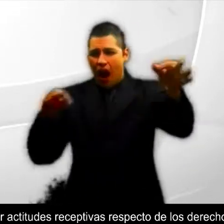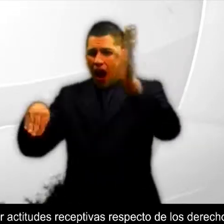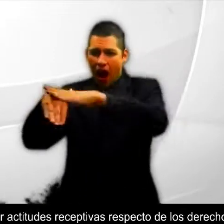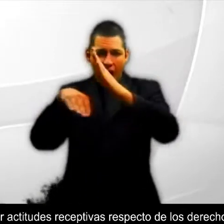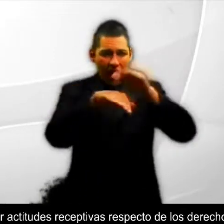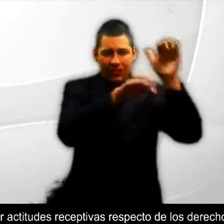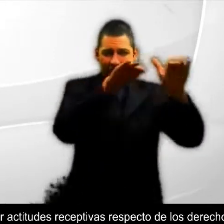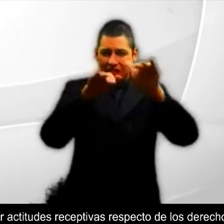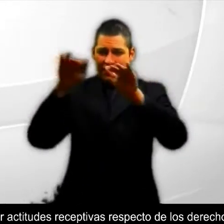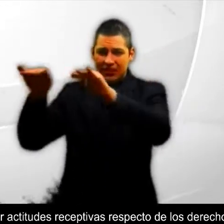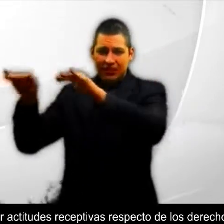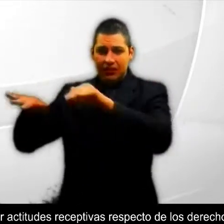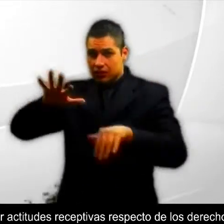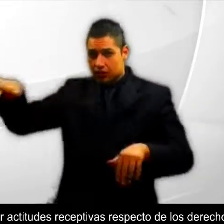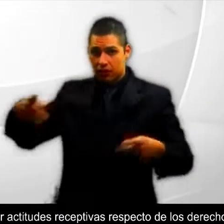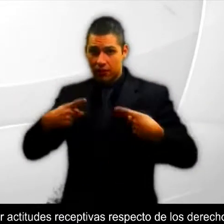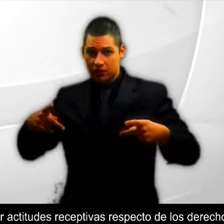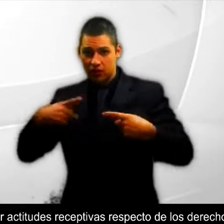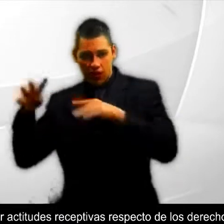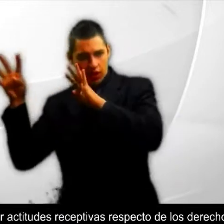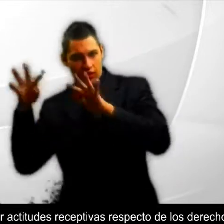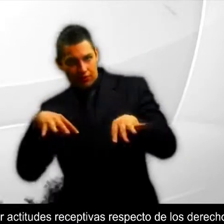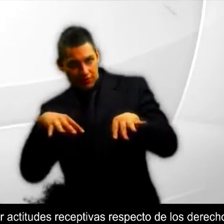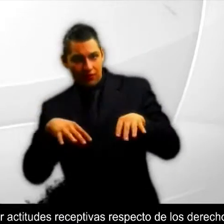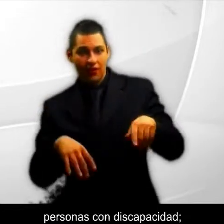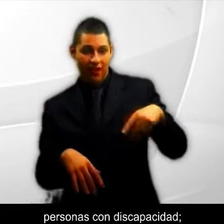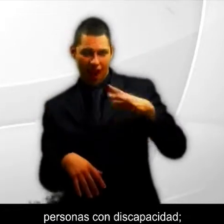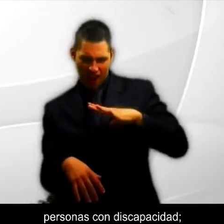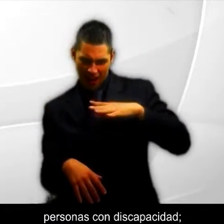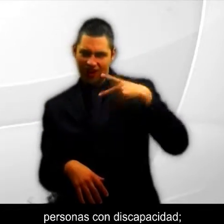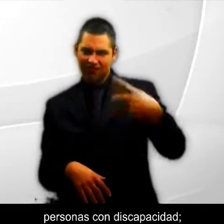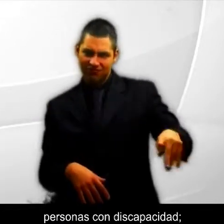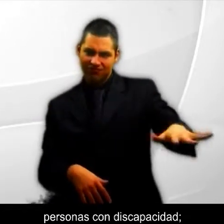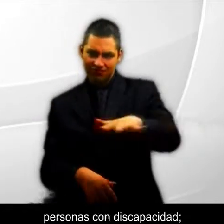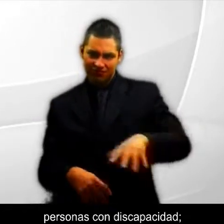Fomentar actitudes receptivas respecto de los derechos de las personas con discapacidad.